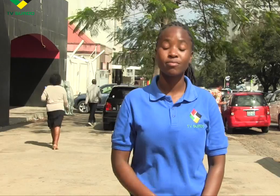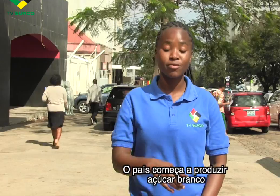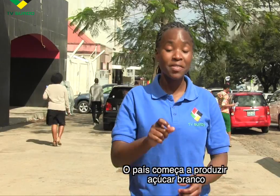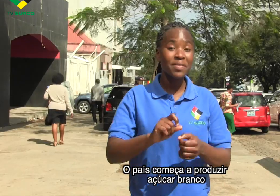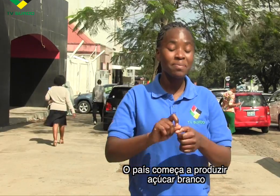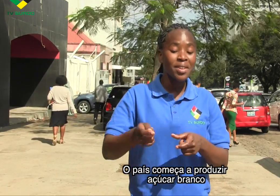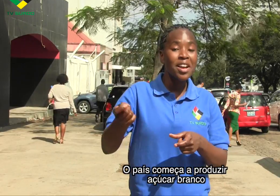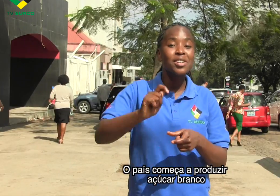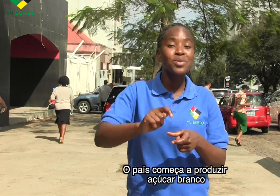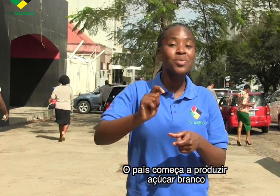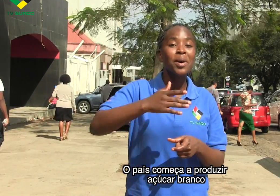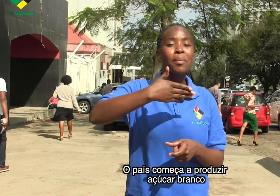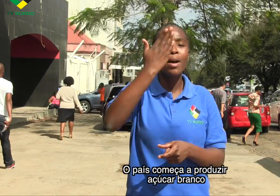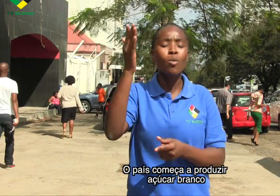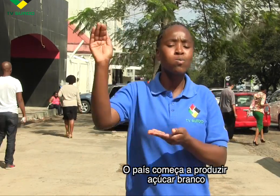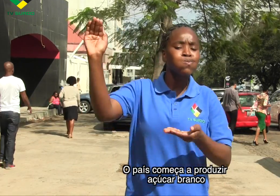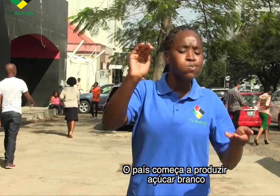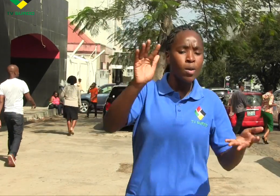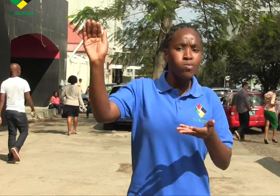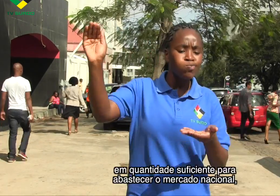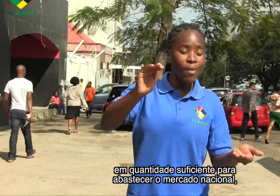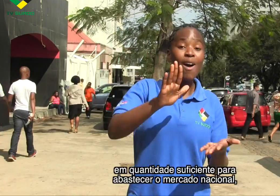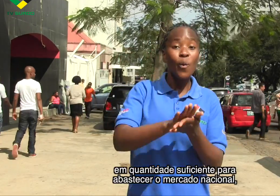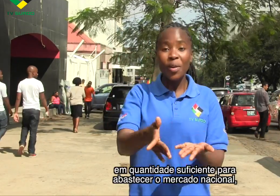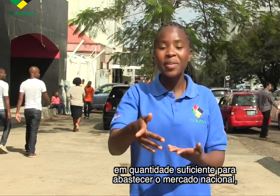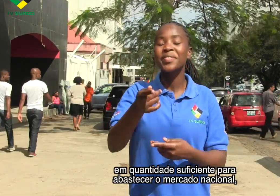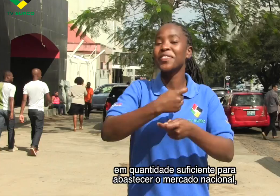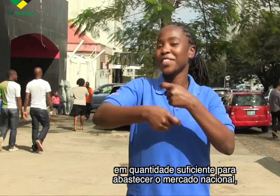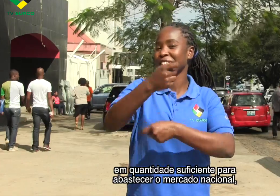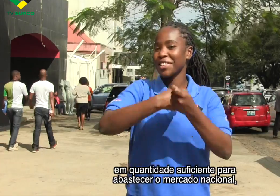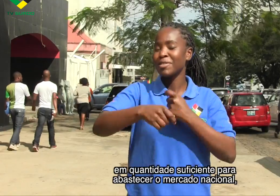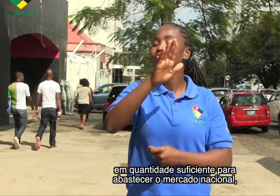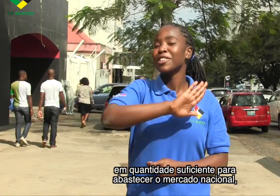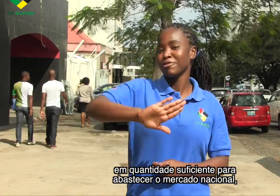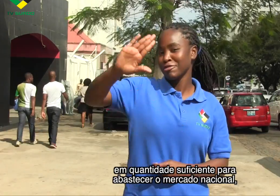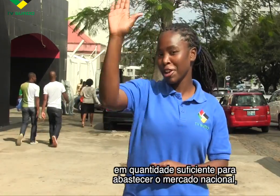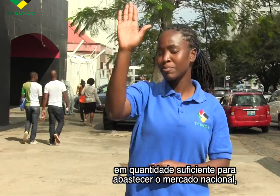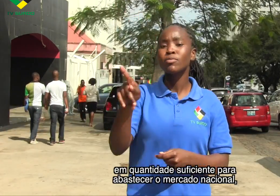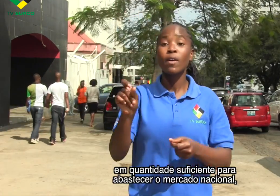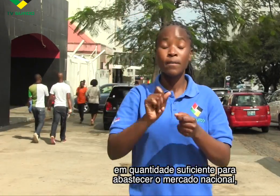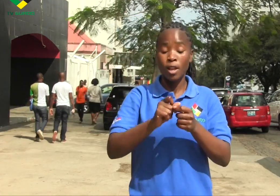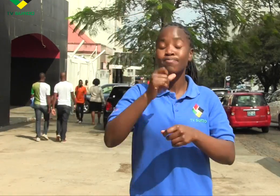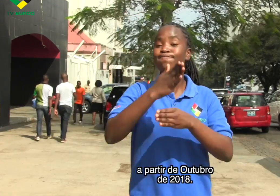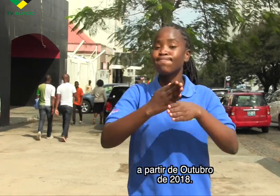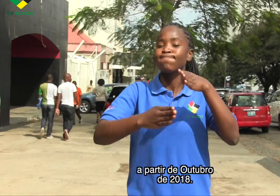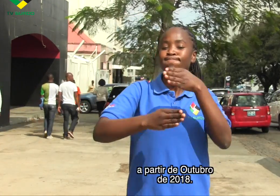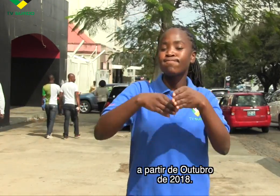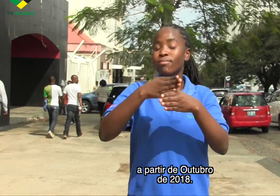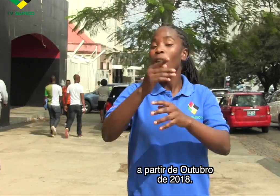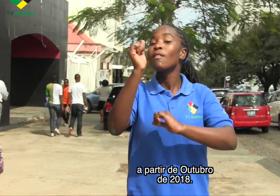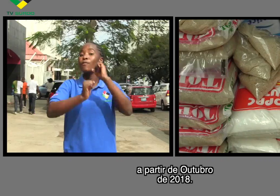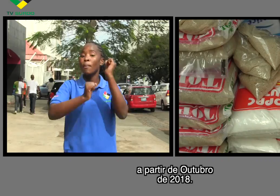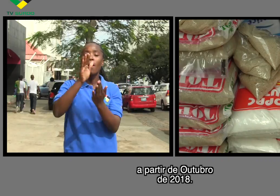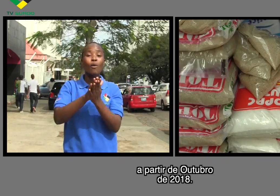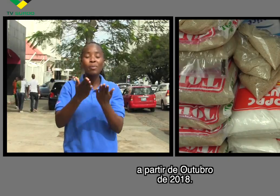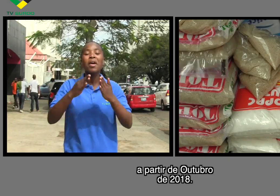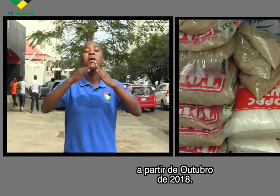O país começa a produzir açúcar branco em quantidade suficiente para abastecer o mercado nacional a partir de outubro de